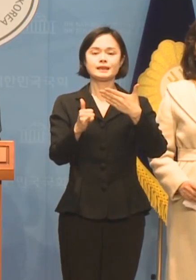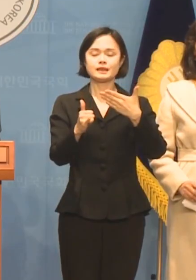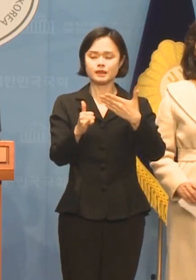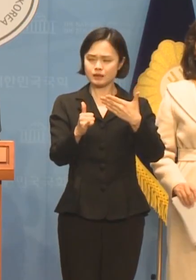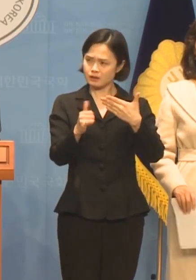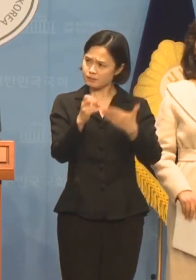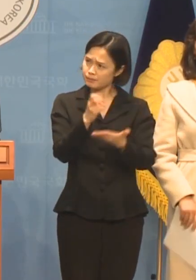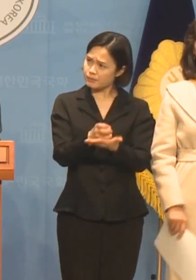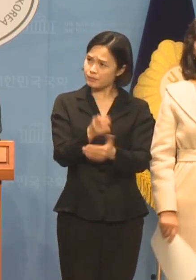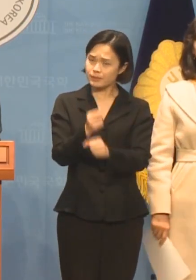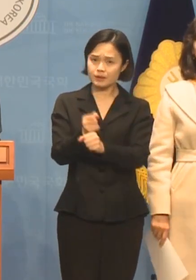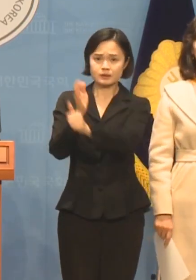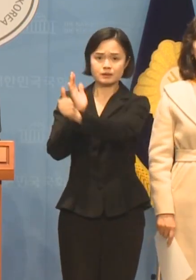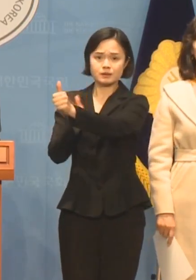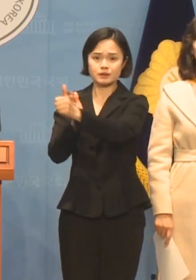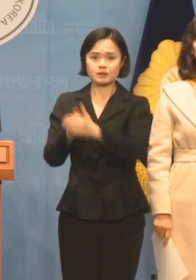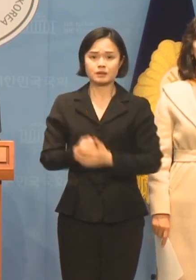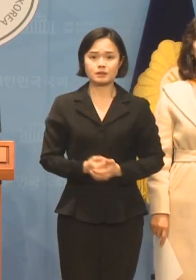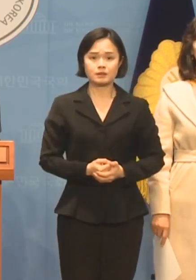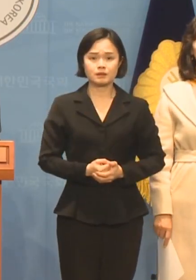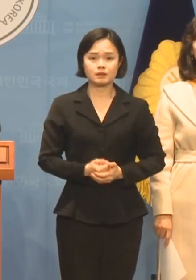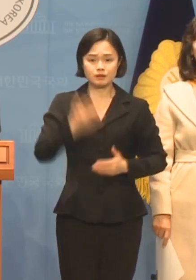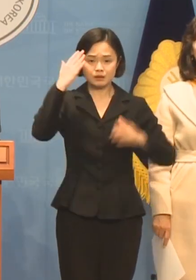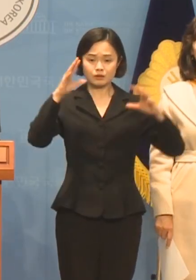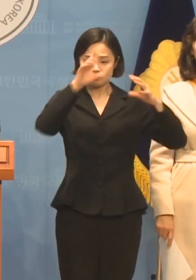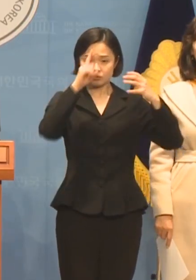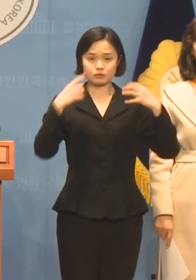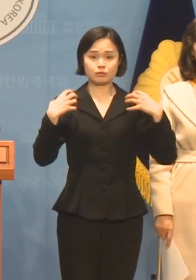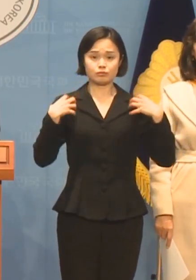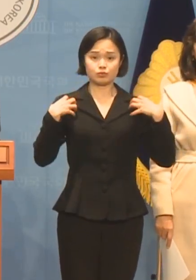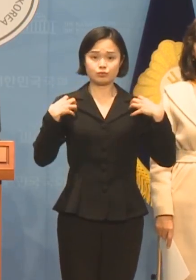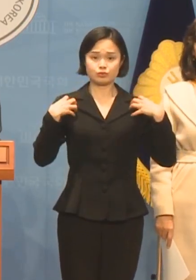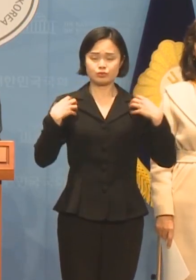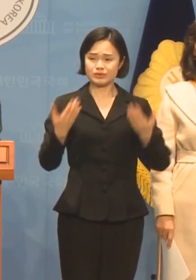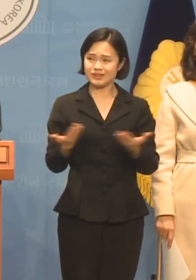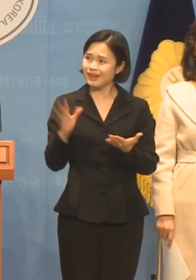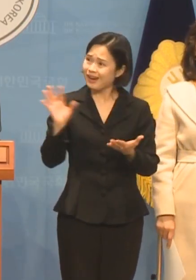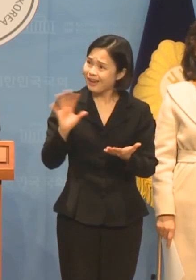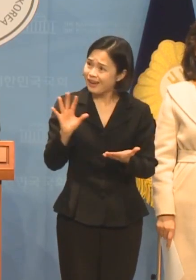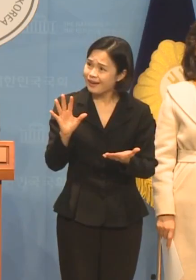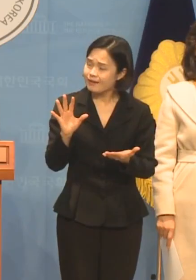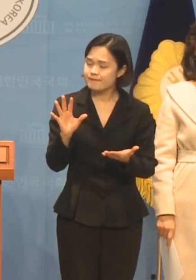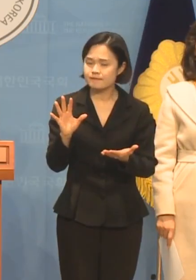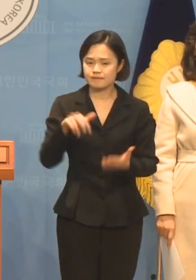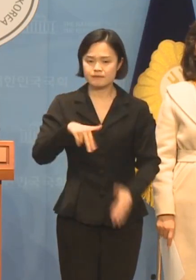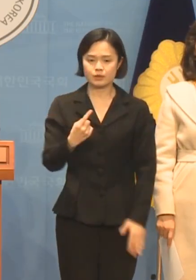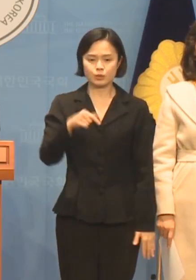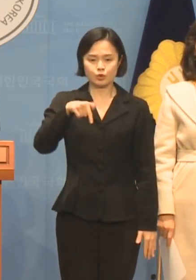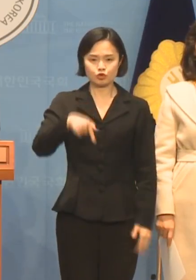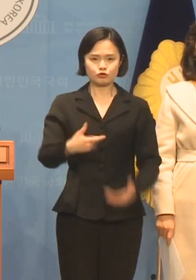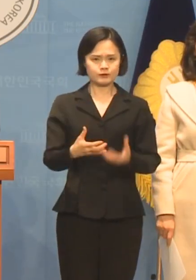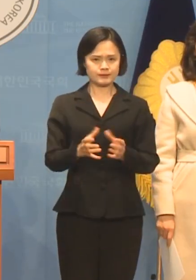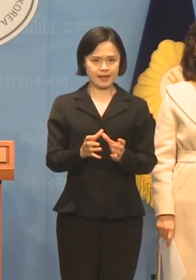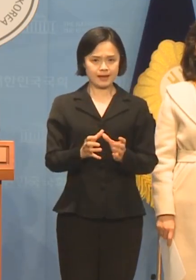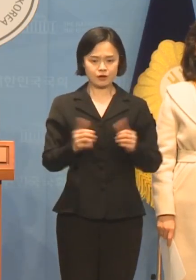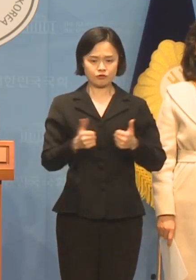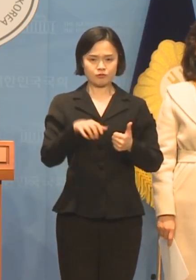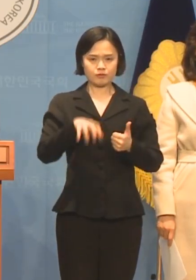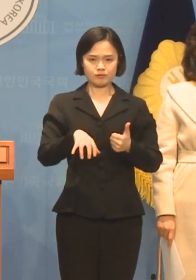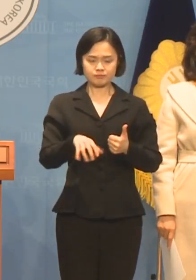지금 대한민국 정부는 손을 놓고 있는 상황이지만 조국혁신당은 국회에서 준비를 하고